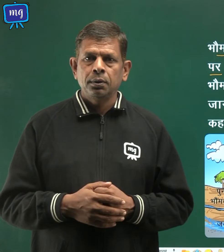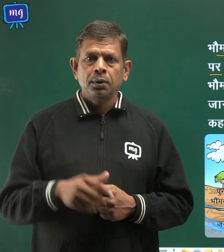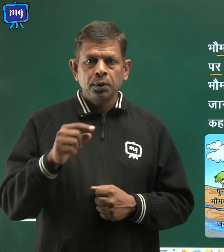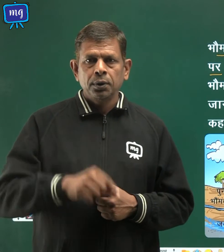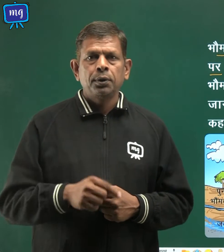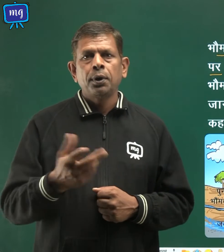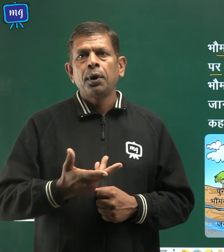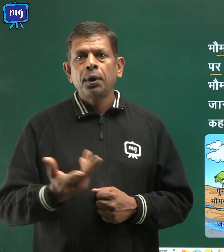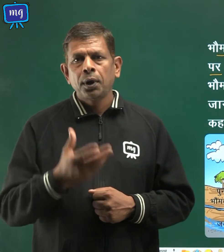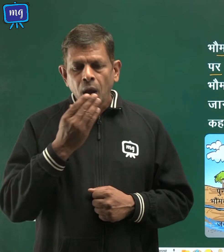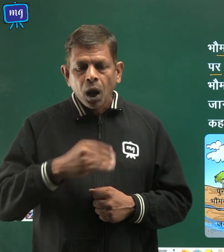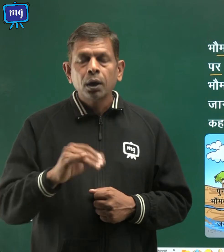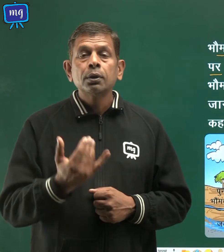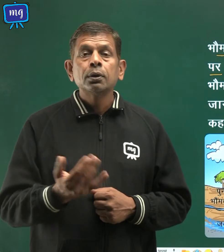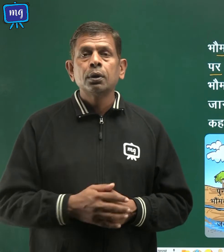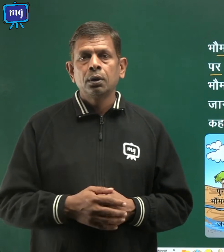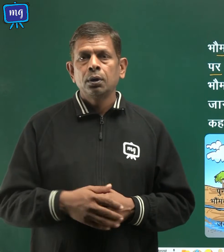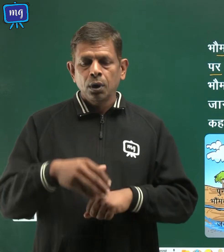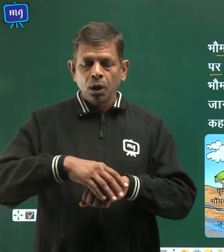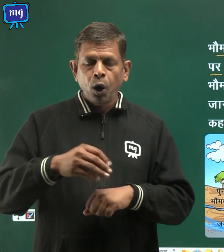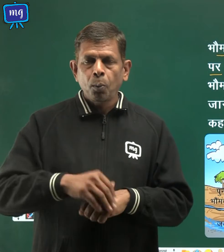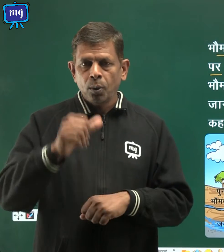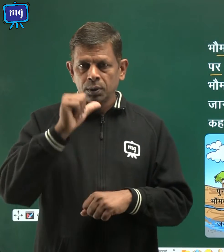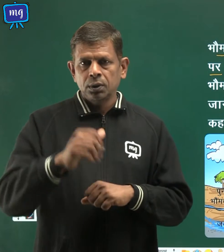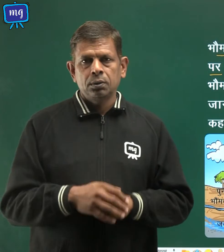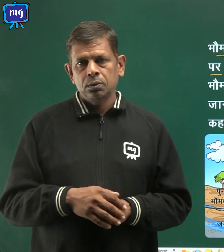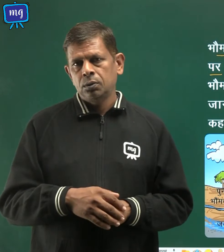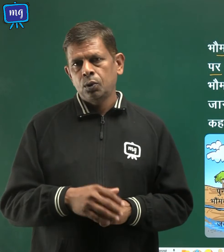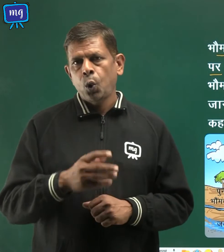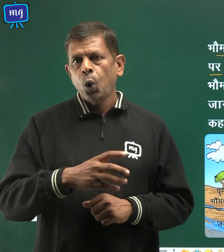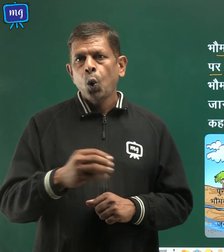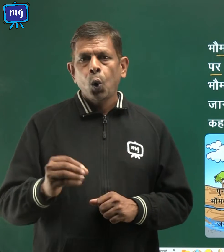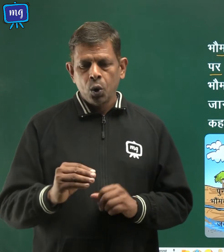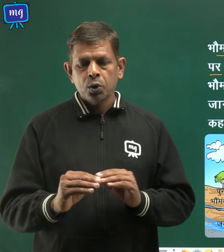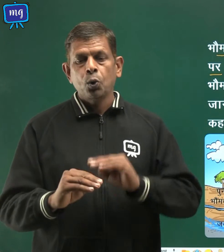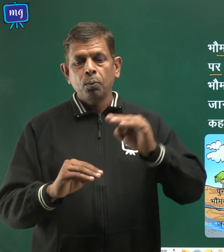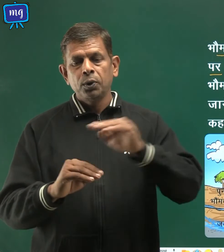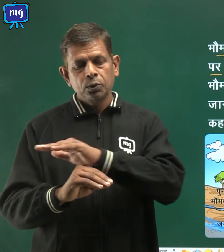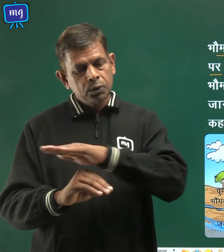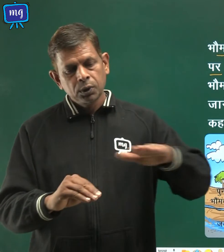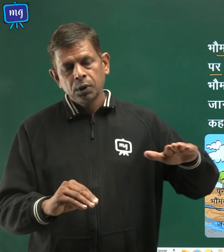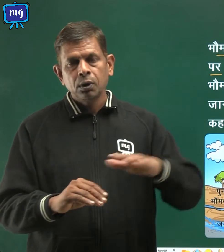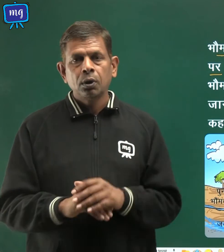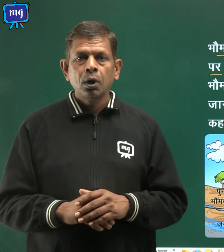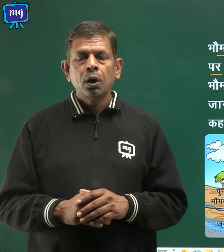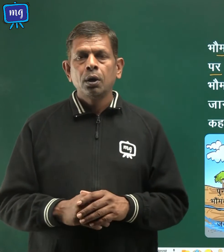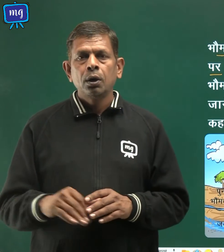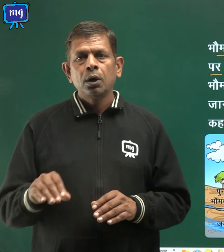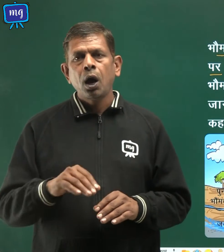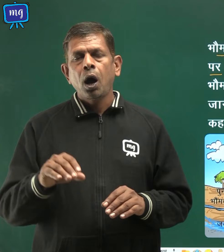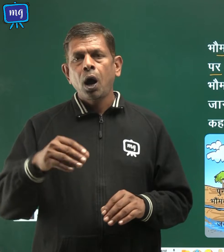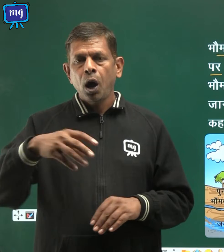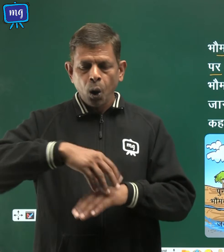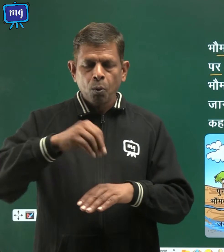यह क्या कहलाता है? भौमजल। और ऊपरी जो स्तर होता है वो भौमजल